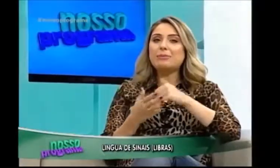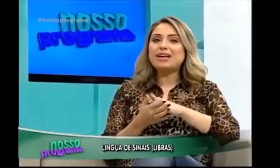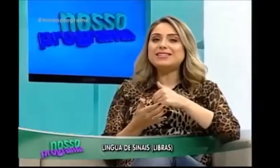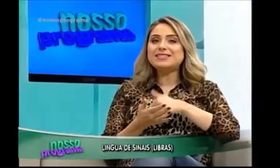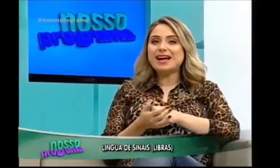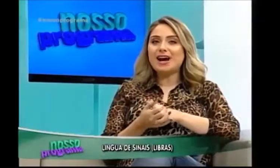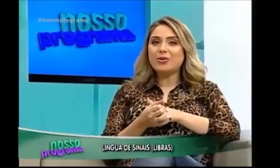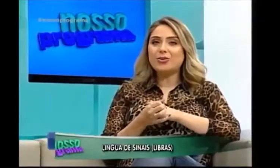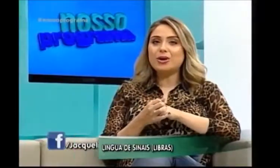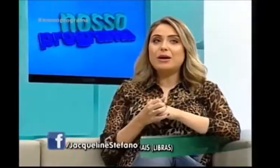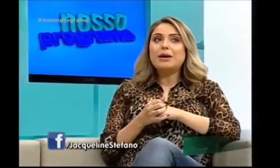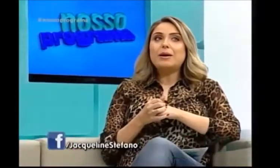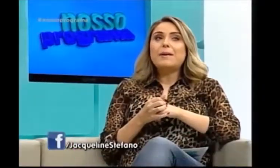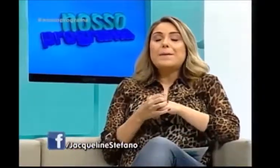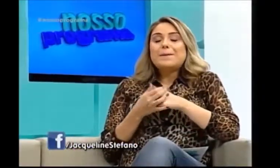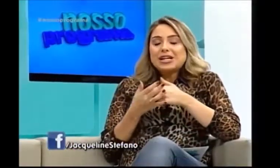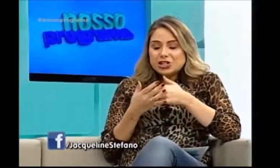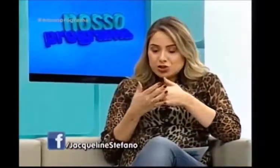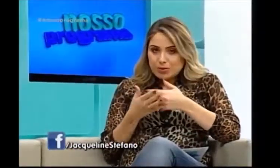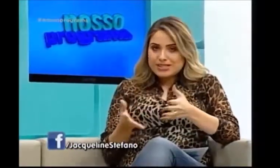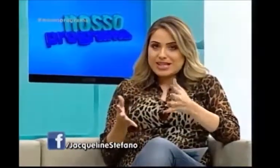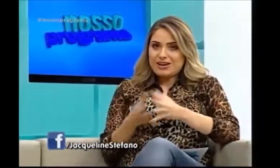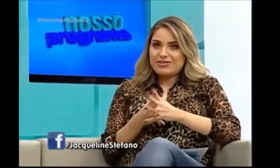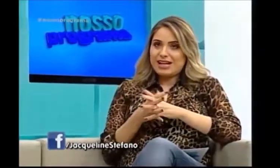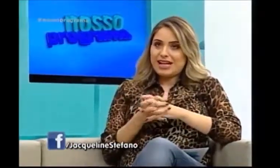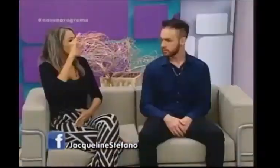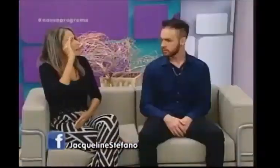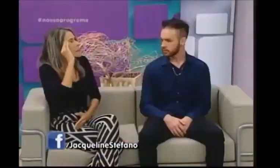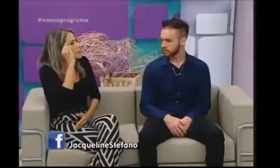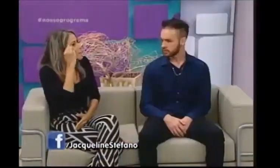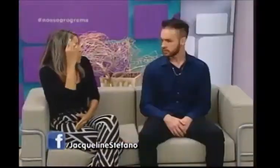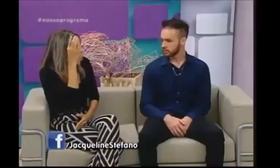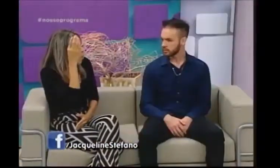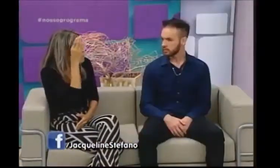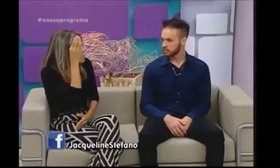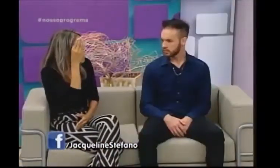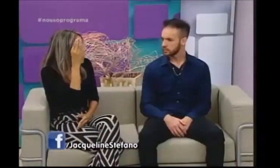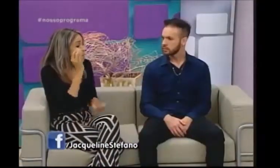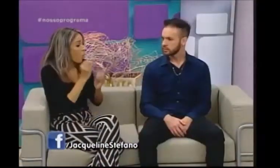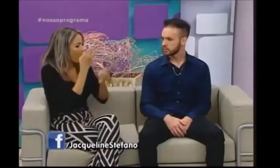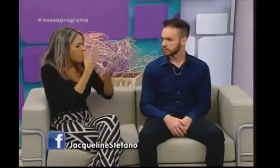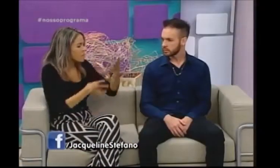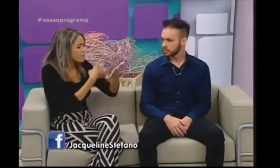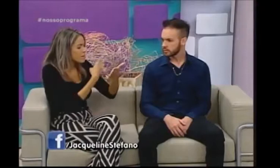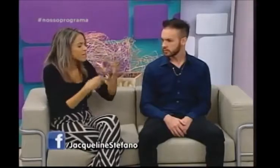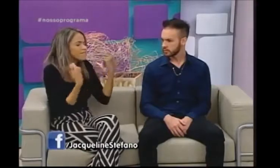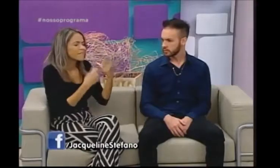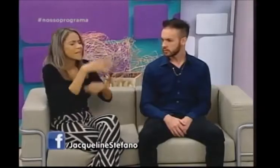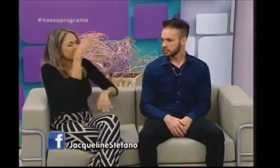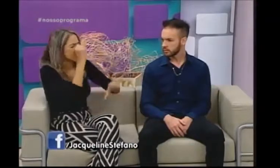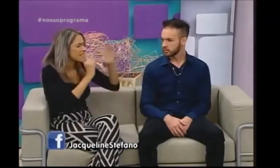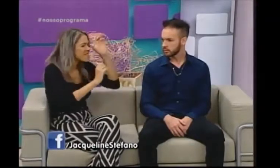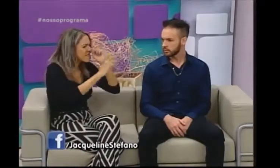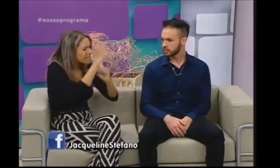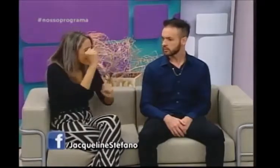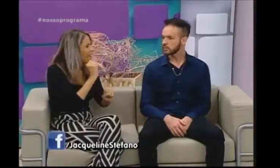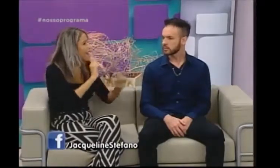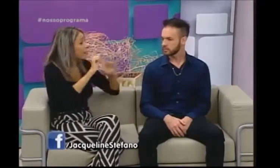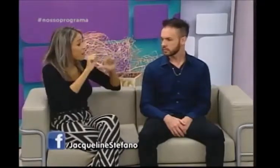pontapé inicial para a gente começar a falar sobre Libras, ou seja, colocar em programas, sempre ter um intérprete, porque eu